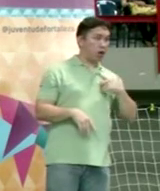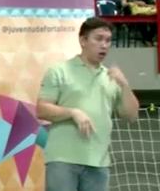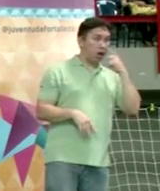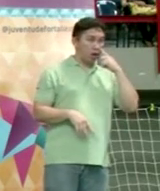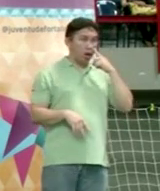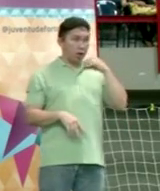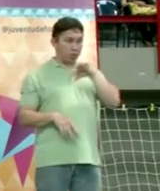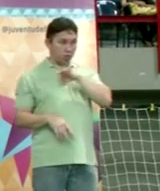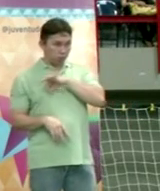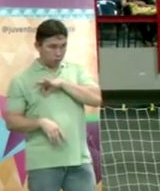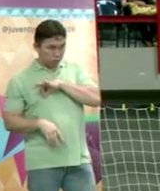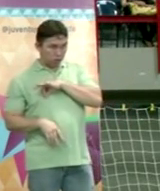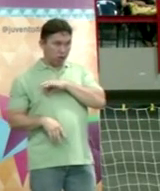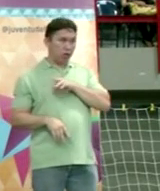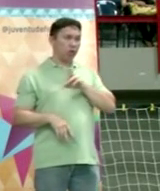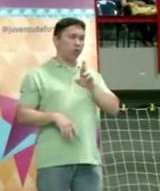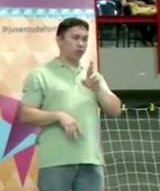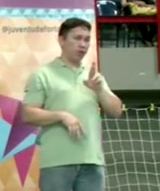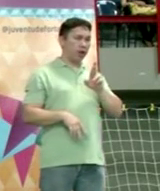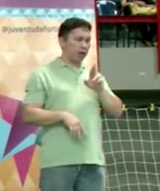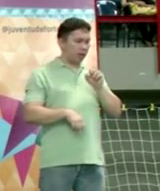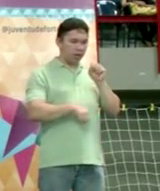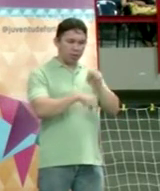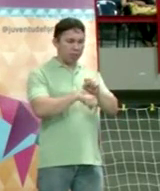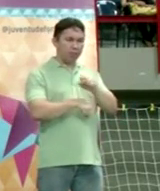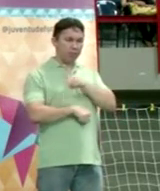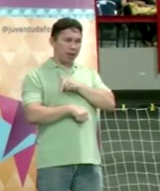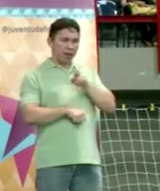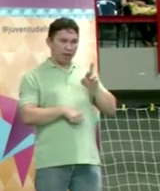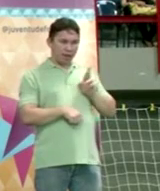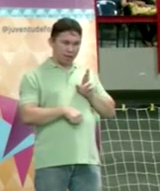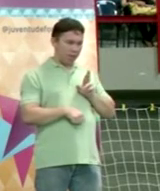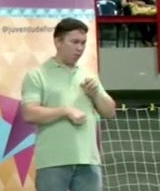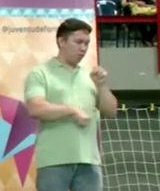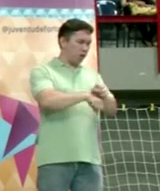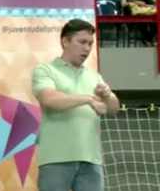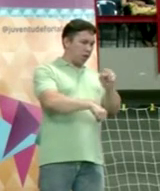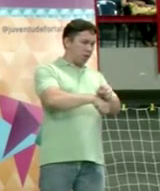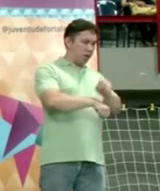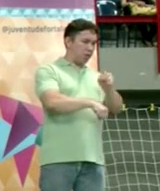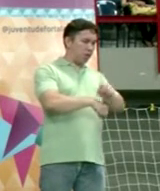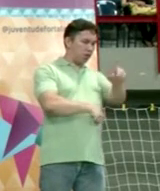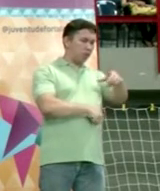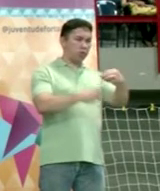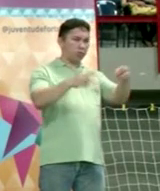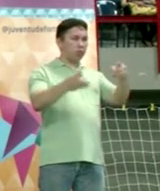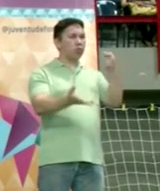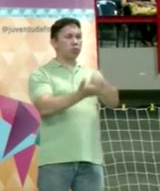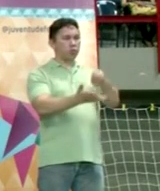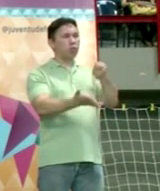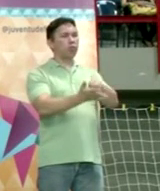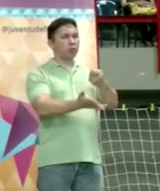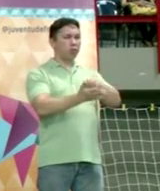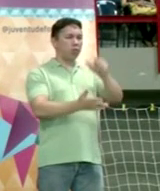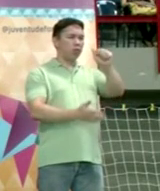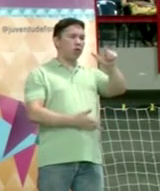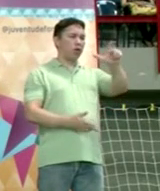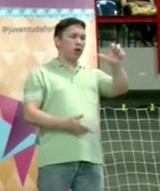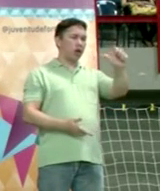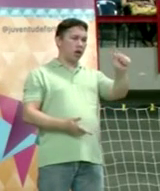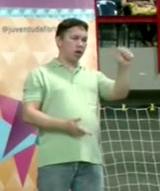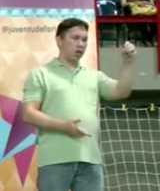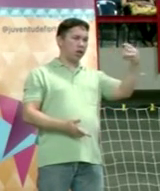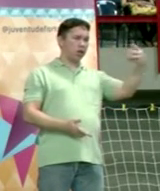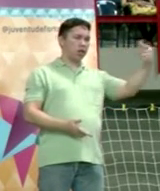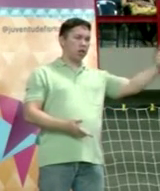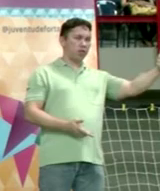os caminhoneiros e está apreendendo todo mundo que faz isso. Então, todo caminhoneiro hoje é obrigado por lei a comprar